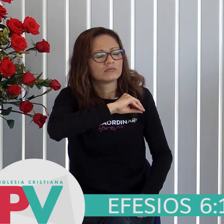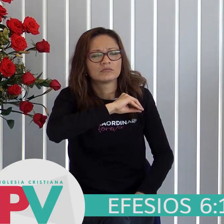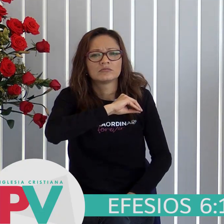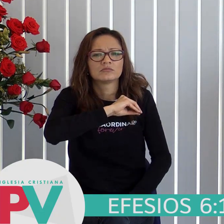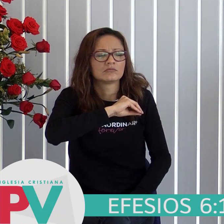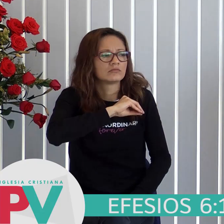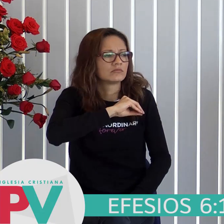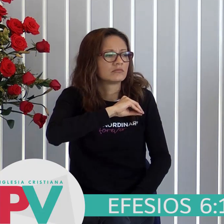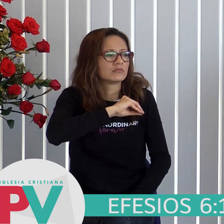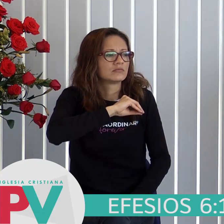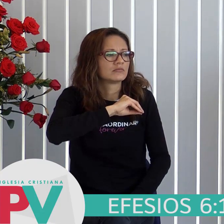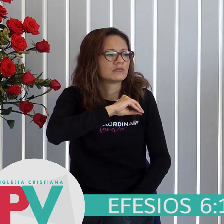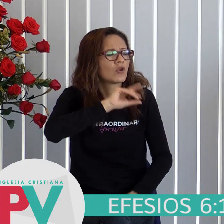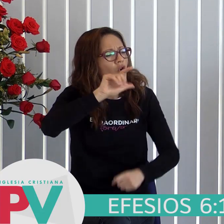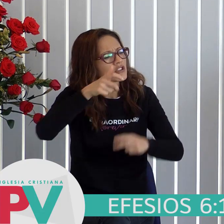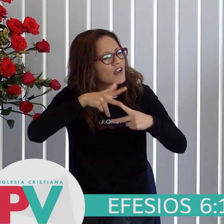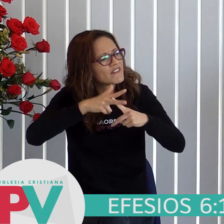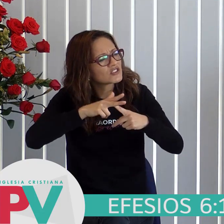¿Cómo?